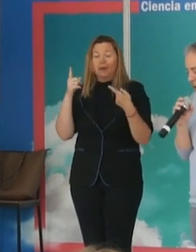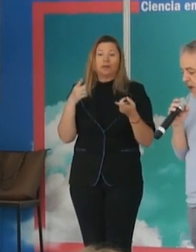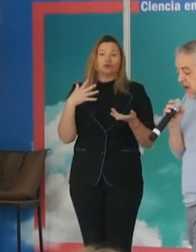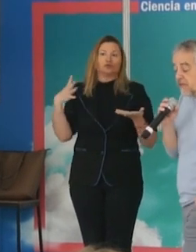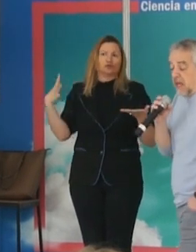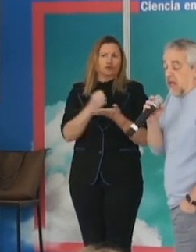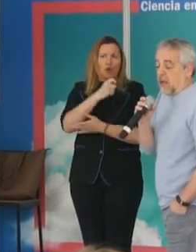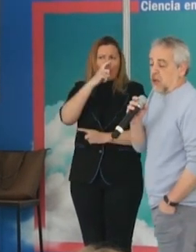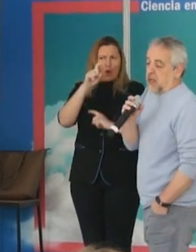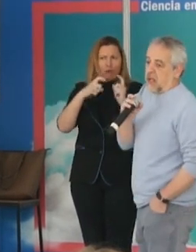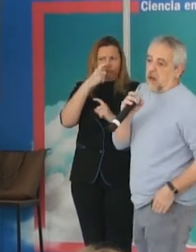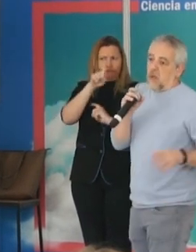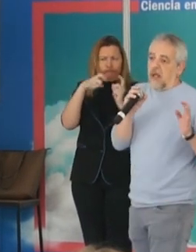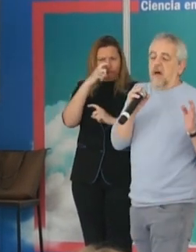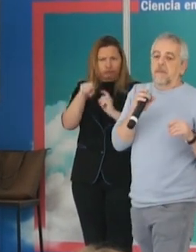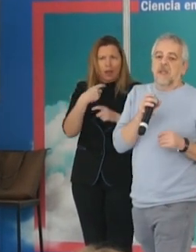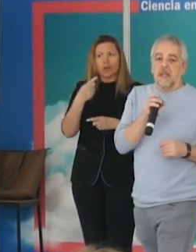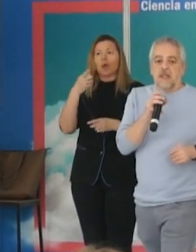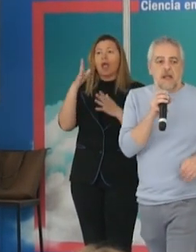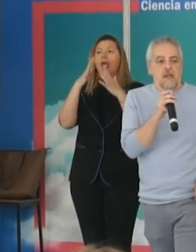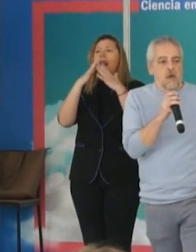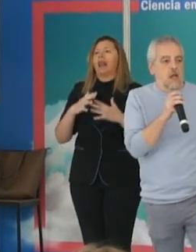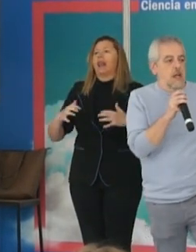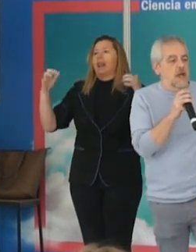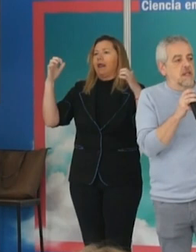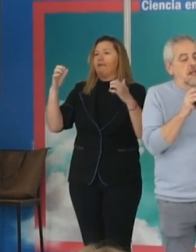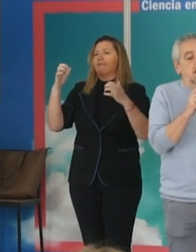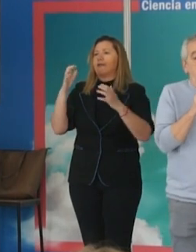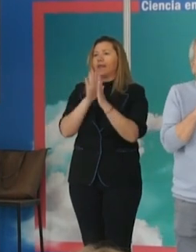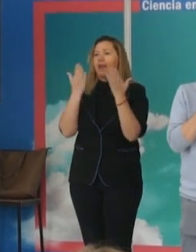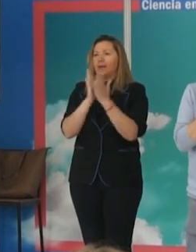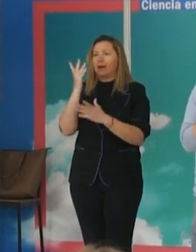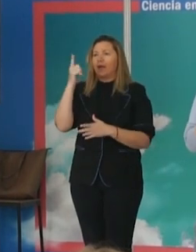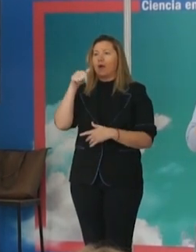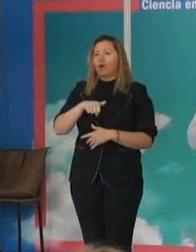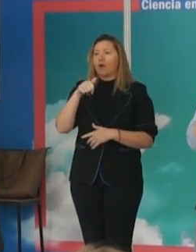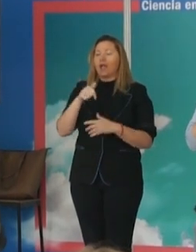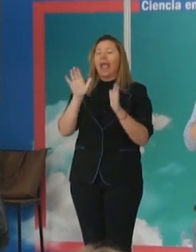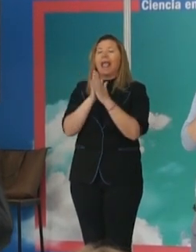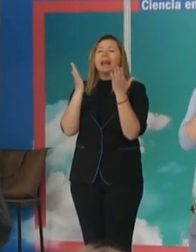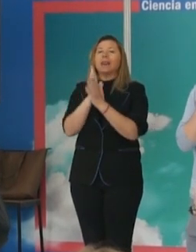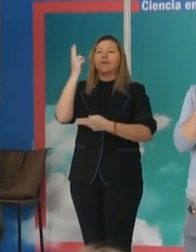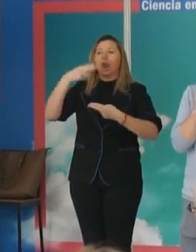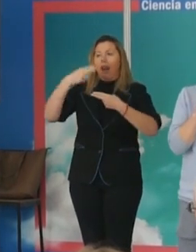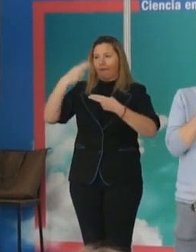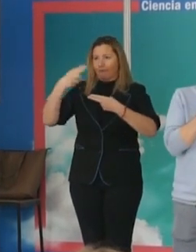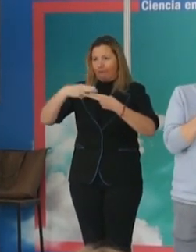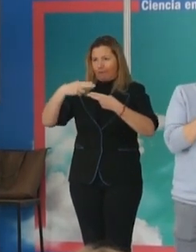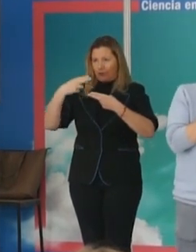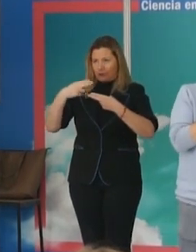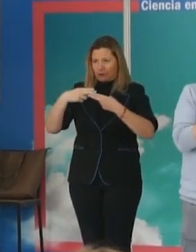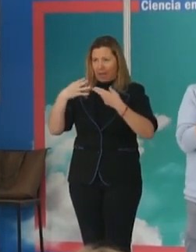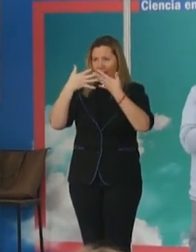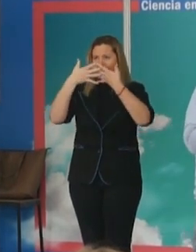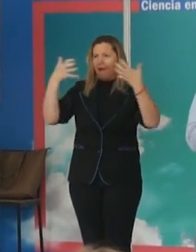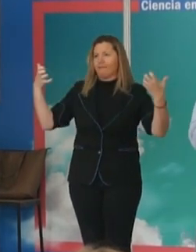cada año la Feria del Libro tiene un lema, y este año el lema es el libro en la frontera. Y nosotros hemos programado